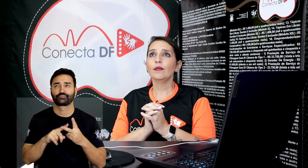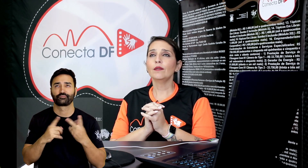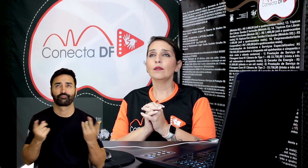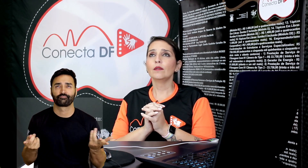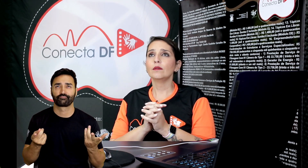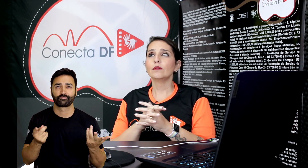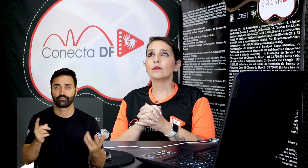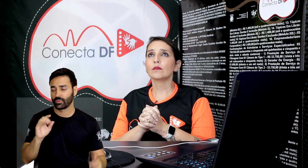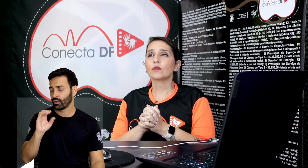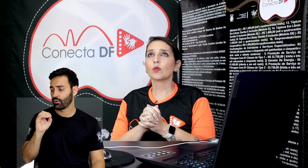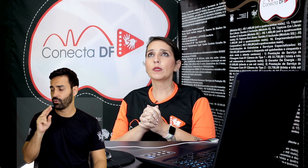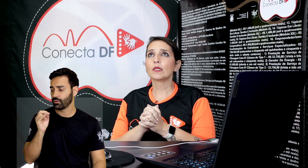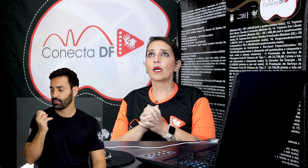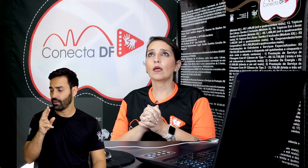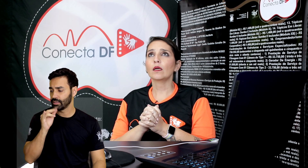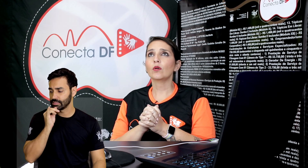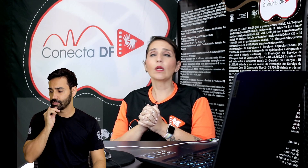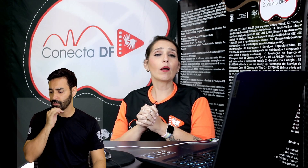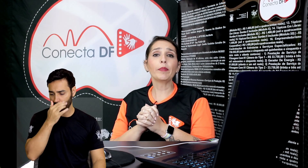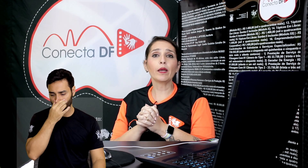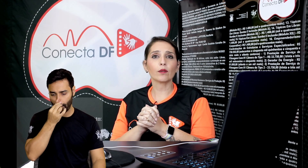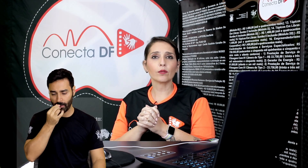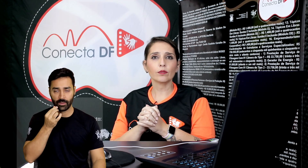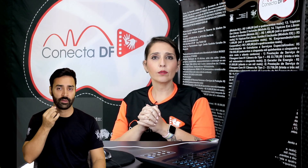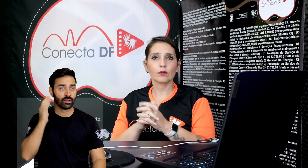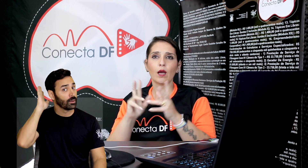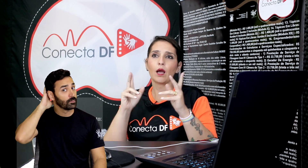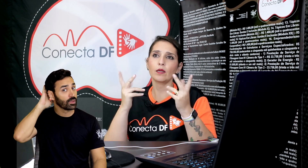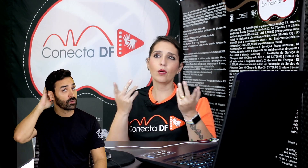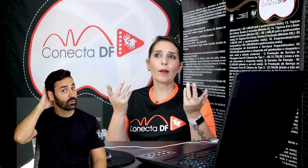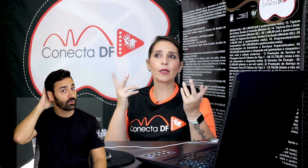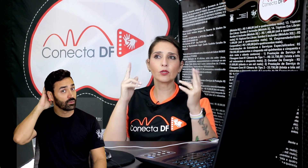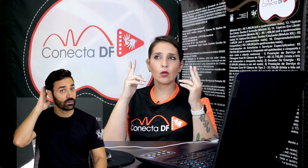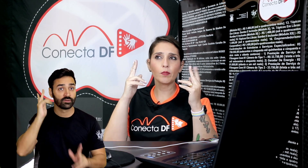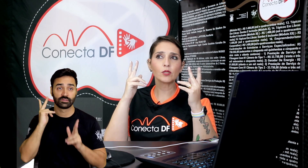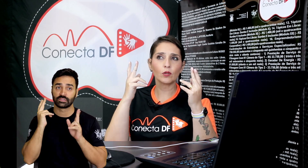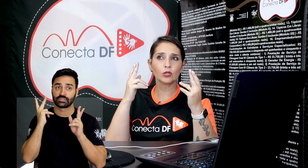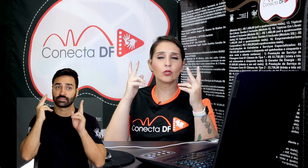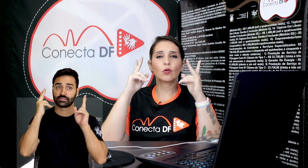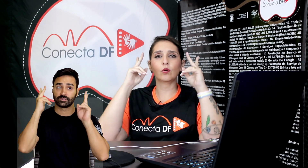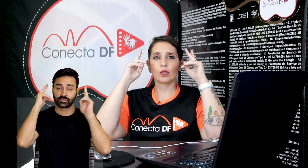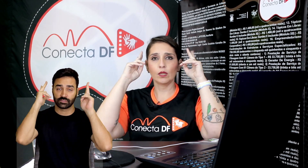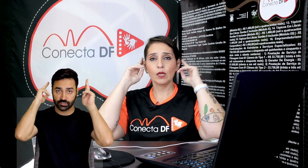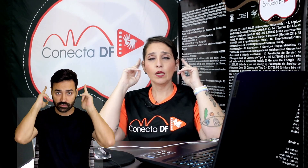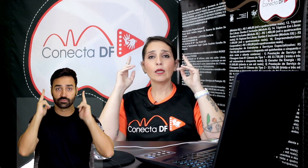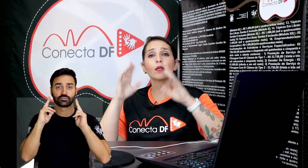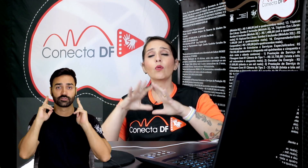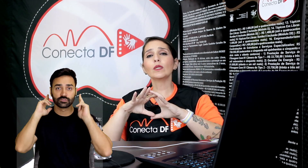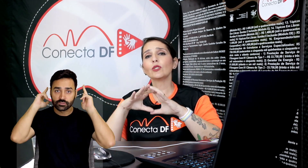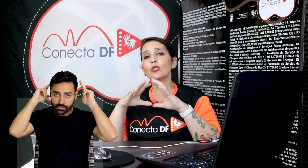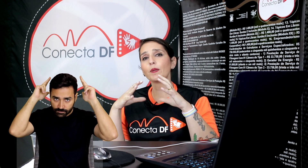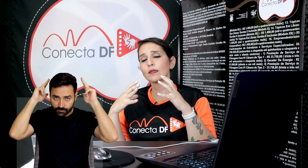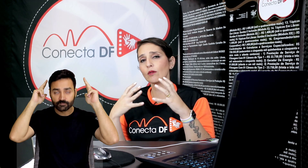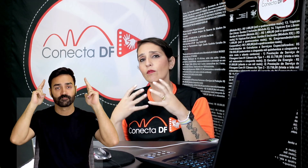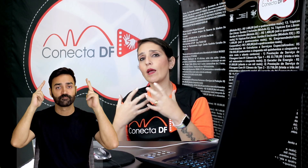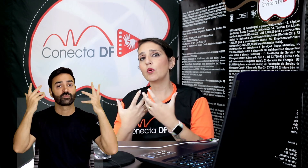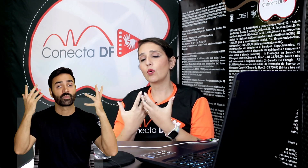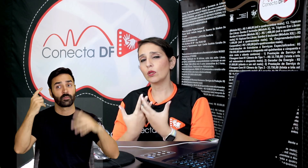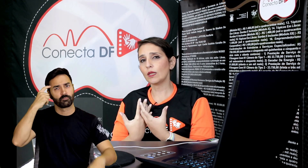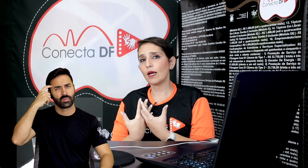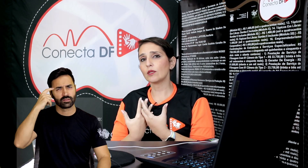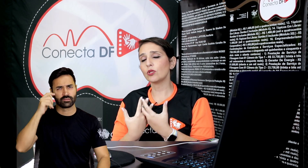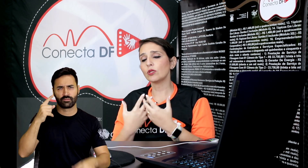Cortar... Deixa eu pensar. Cortar o cabelo. Aí o cabelo geralmente é com a tesoura. Então, quando a gente pensa no